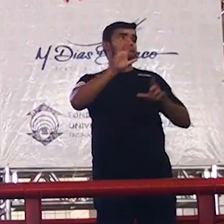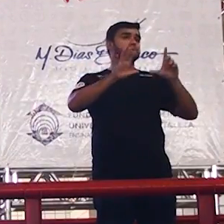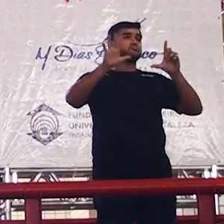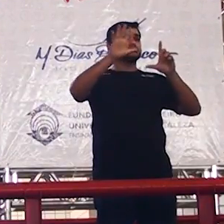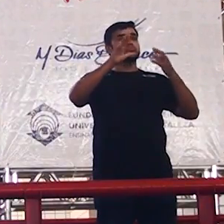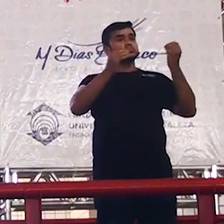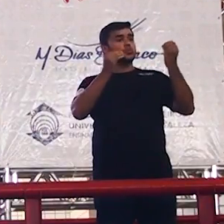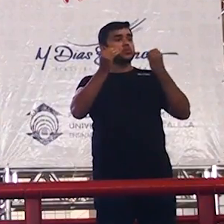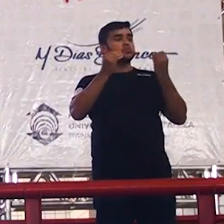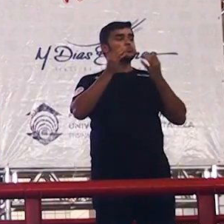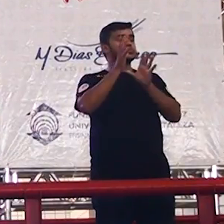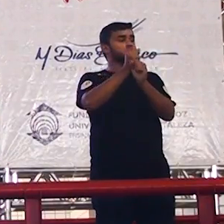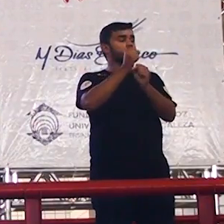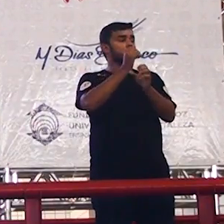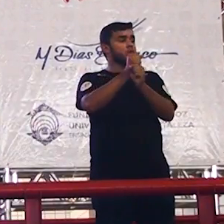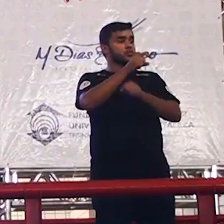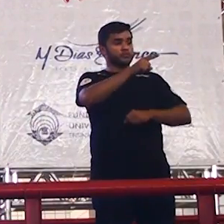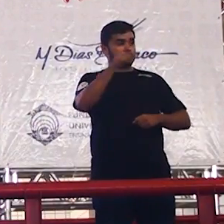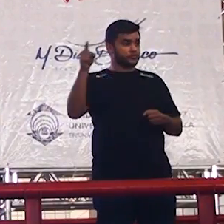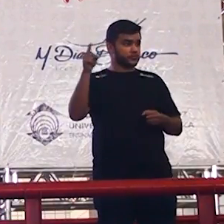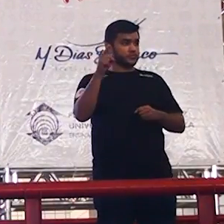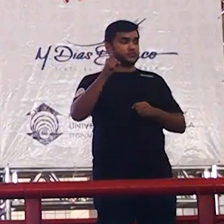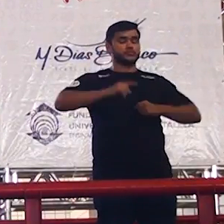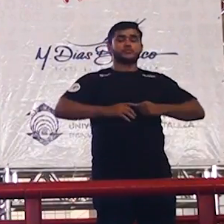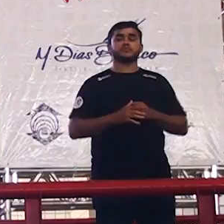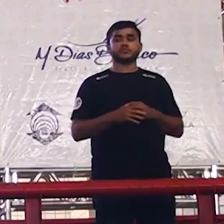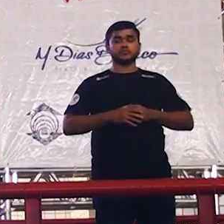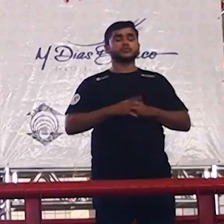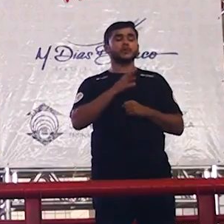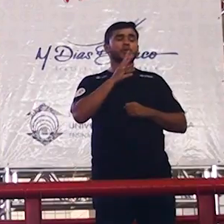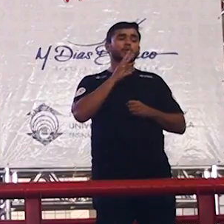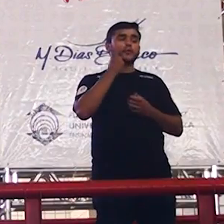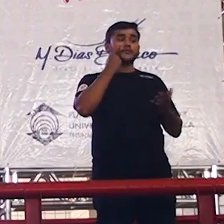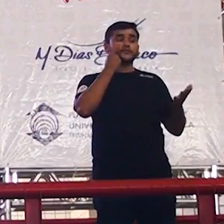normalmente utiliza nas suas aulas na escola.